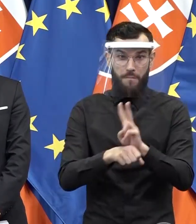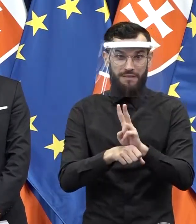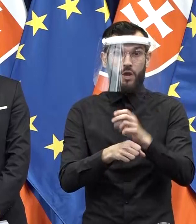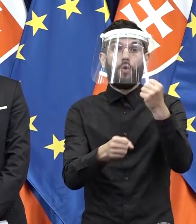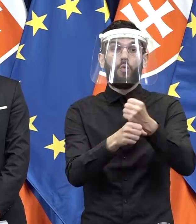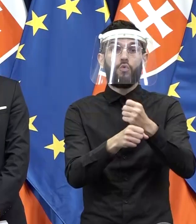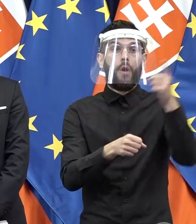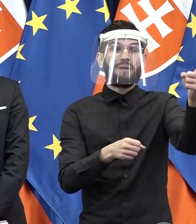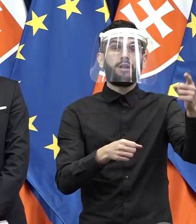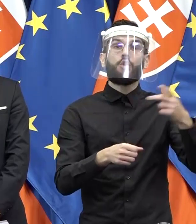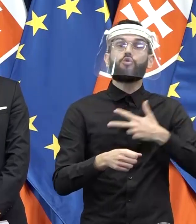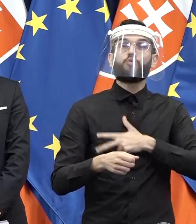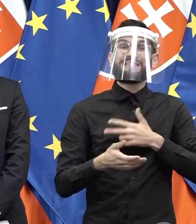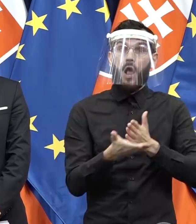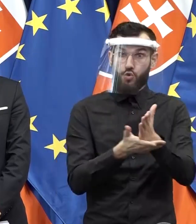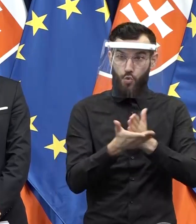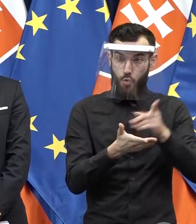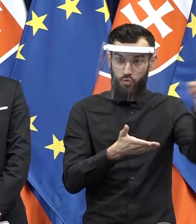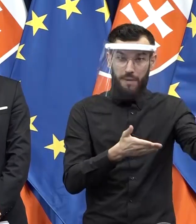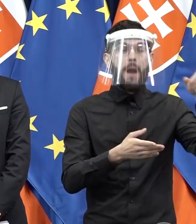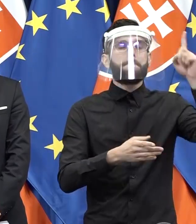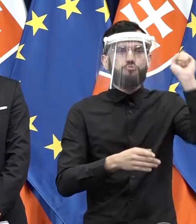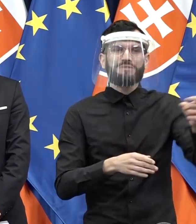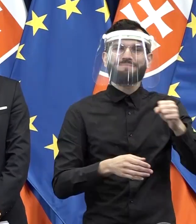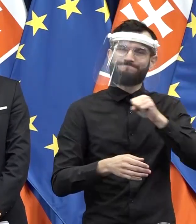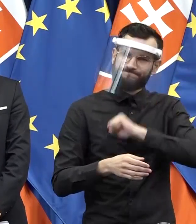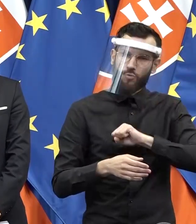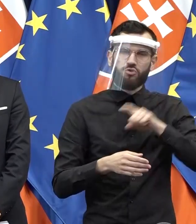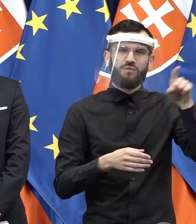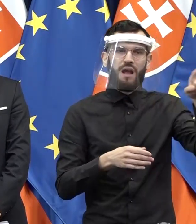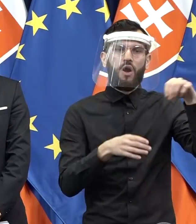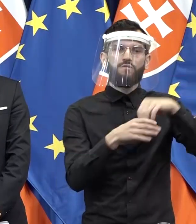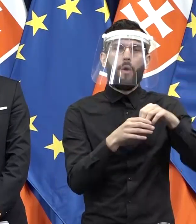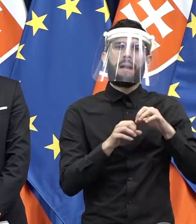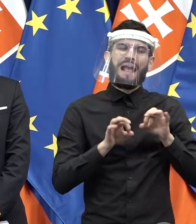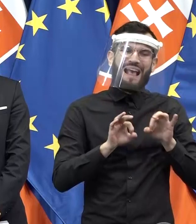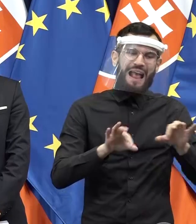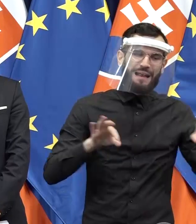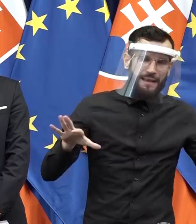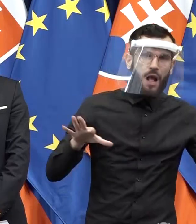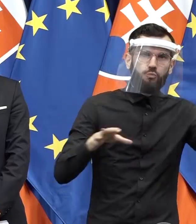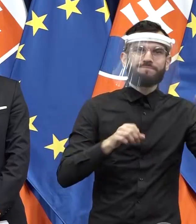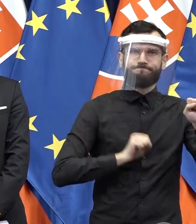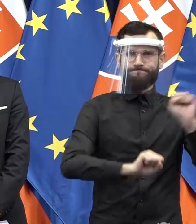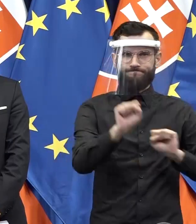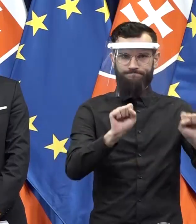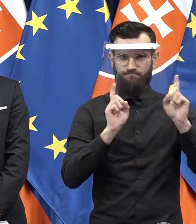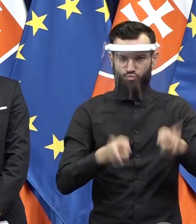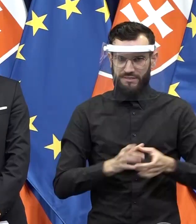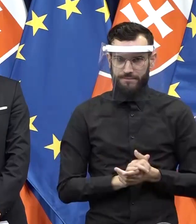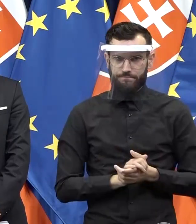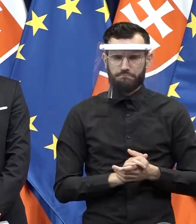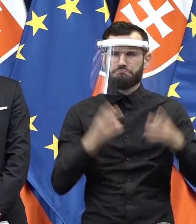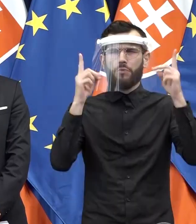poskytovateľom sociálnych služieb dôsledne dodržiavať hygienicko-epidemologický režim. Znamená, že už